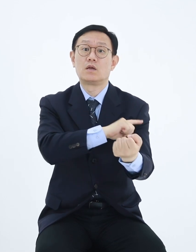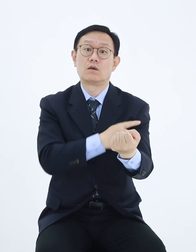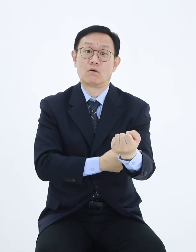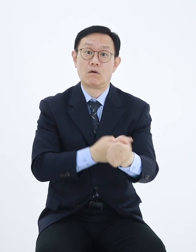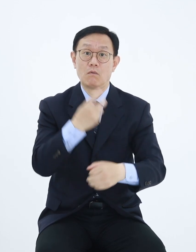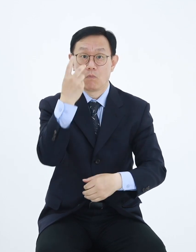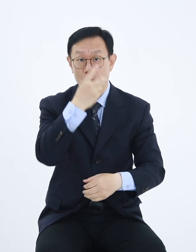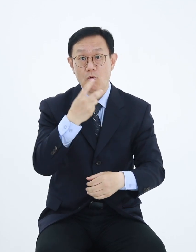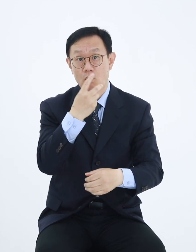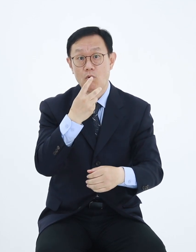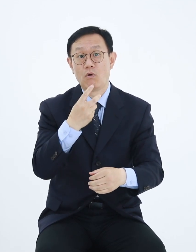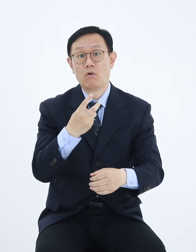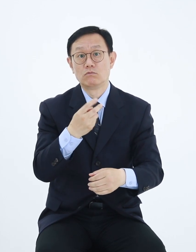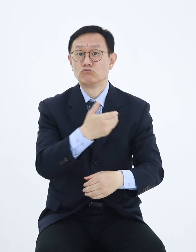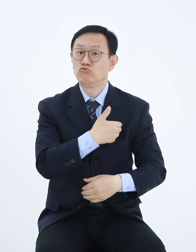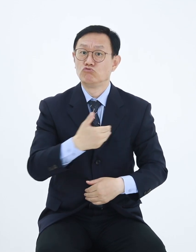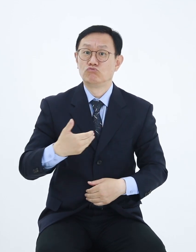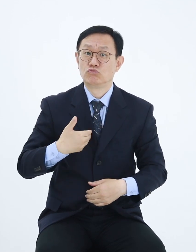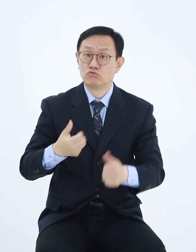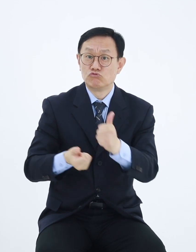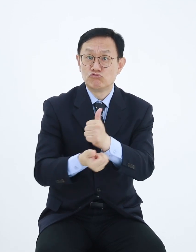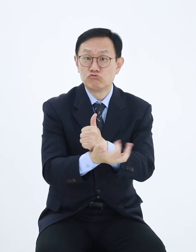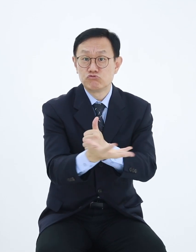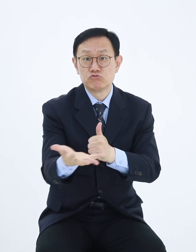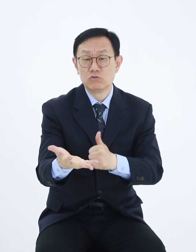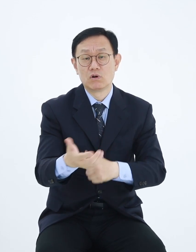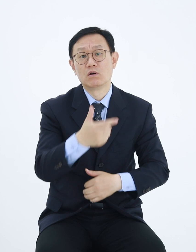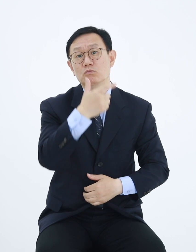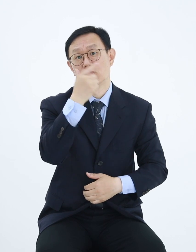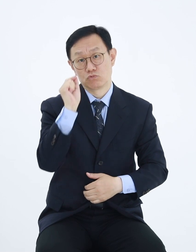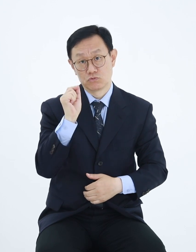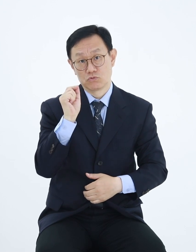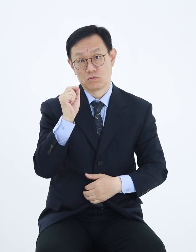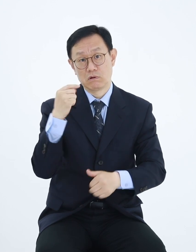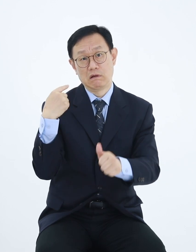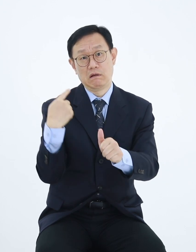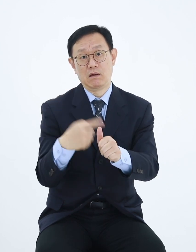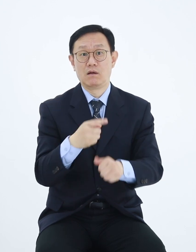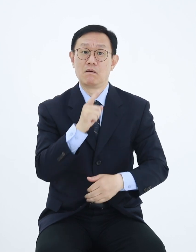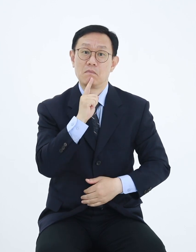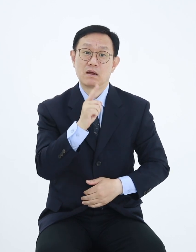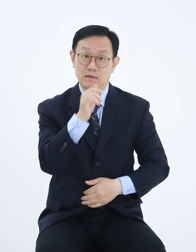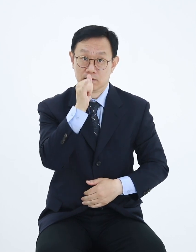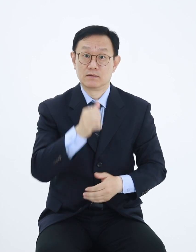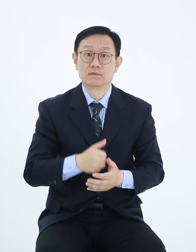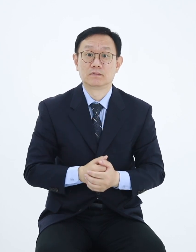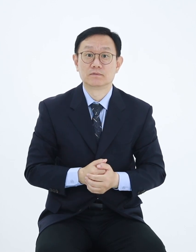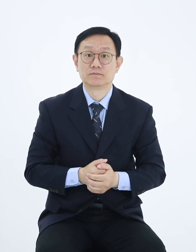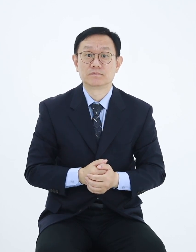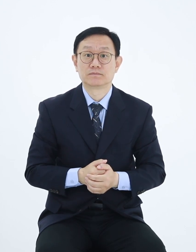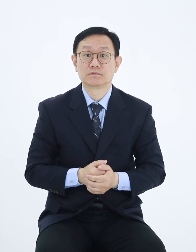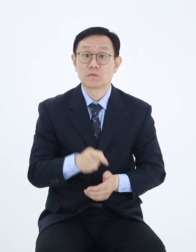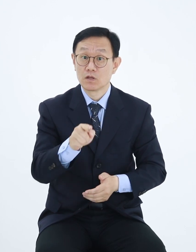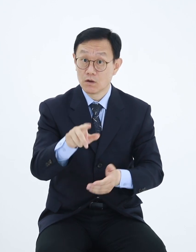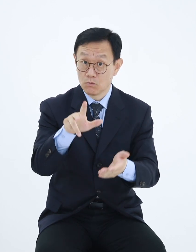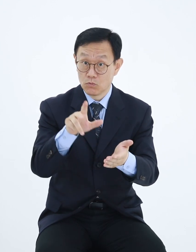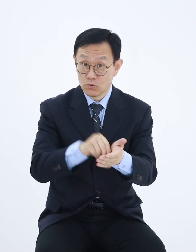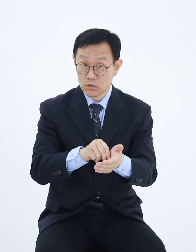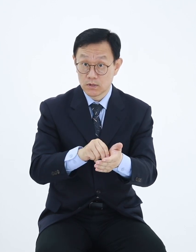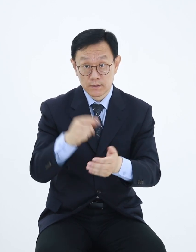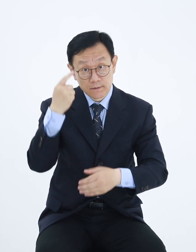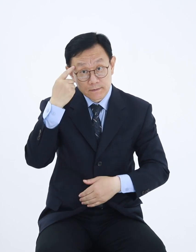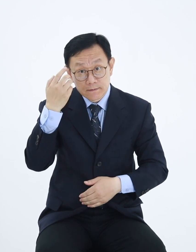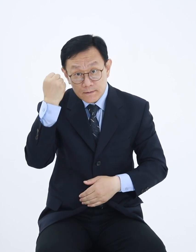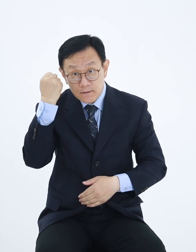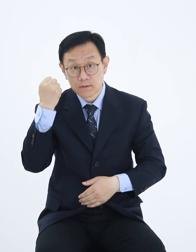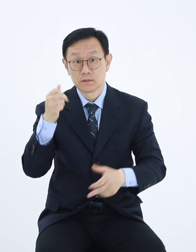보호와 신장에는 충분한 영향력을 행사하지 못한다는 비판적 평가가 잇따랐습니다. 이런 문제의식